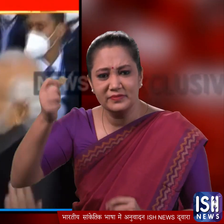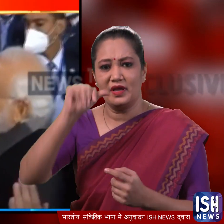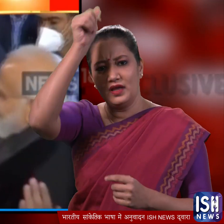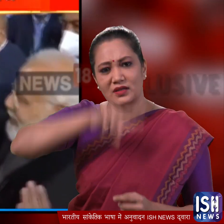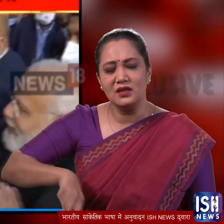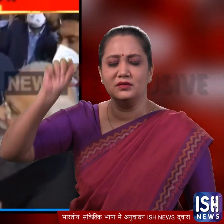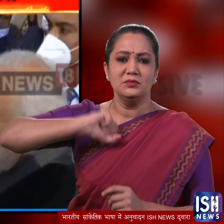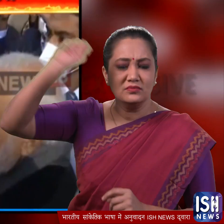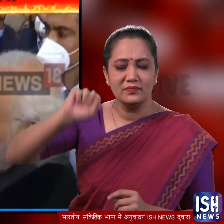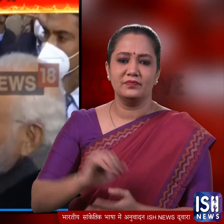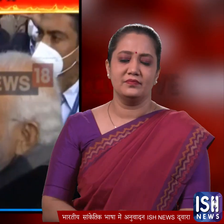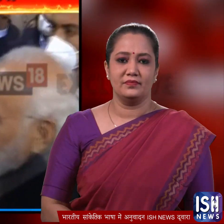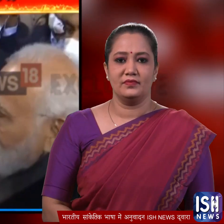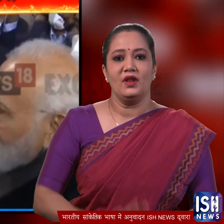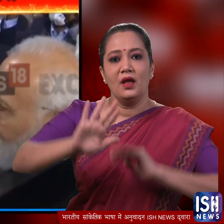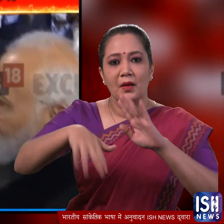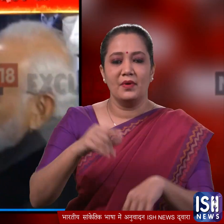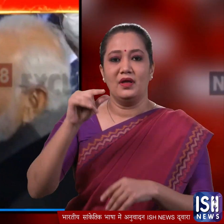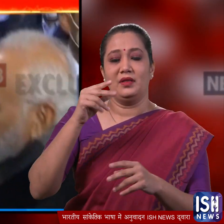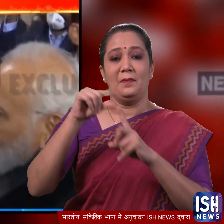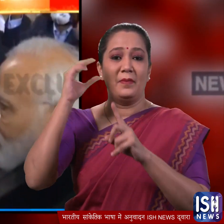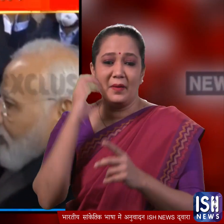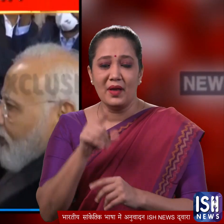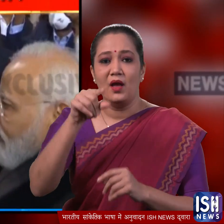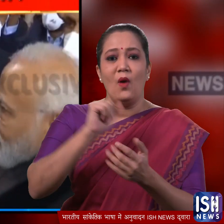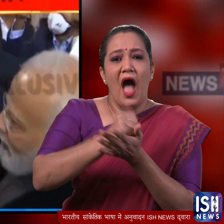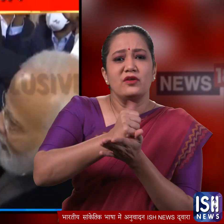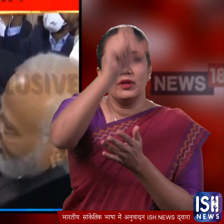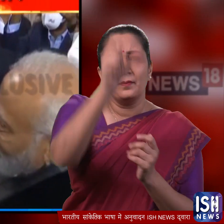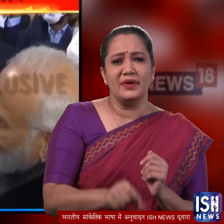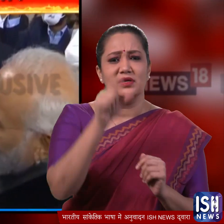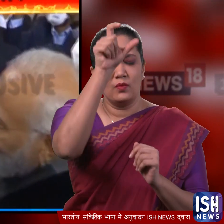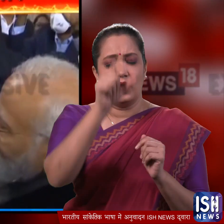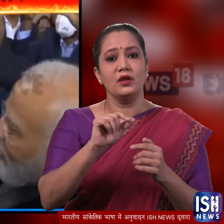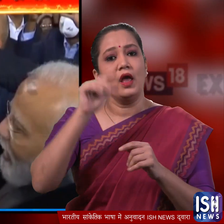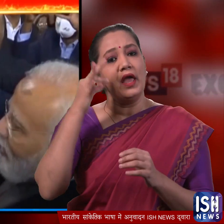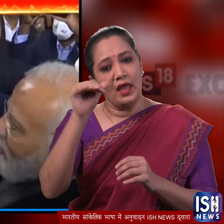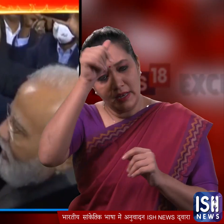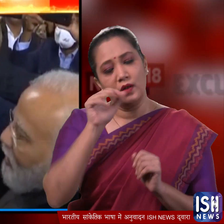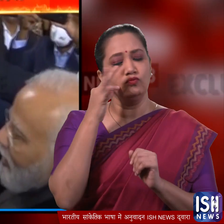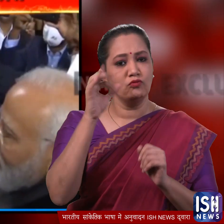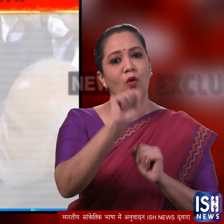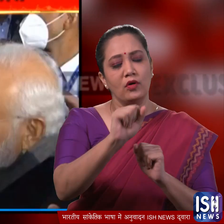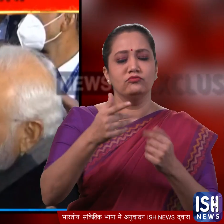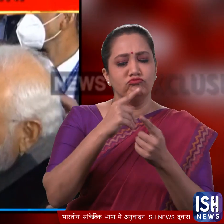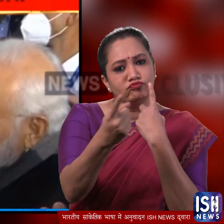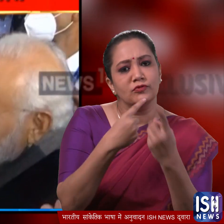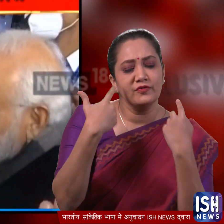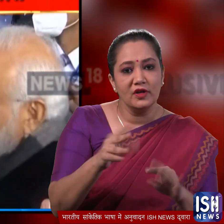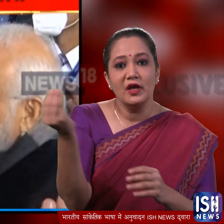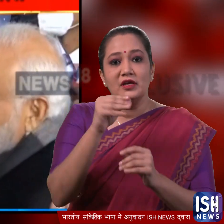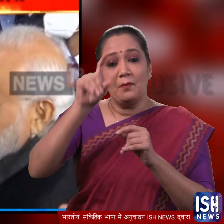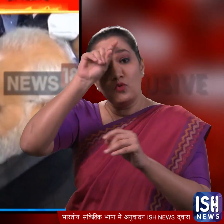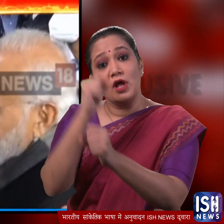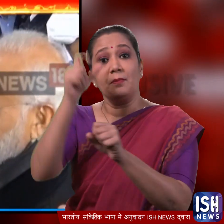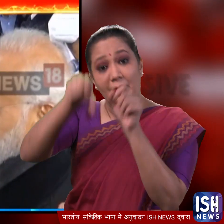की जय। इसके बाद प्रधानमंत्री ने रोम में आयुर्वेदिक चिकित्सा के क्षेत्र में काम करने वाले एक व्यक्ति से बात की। वहीं कुछ गुजरात